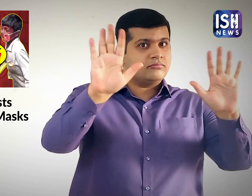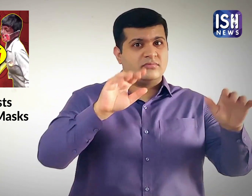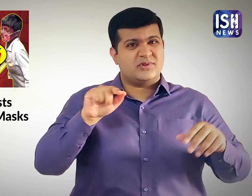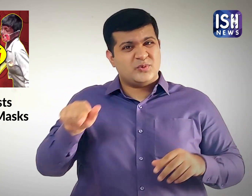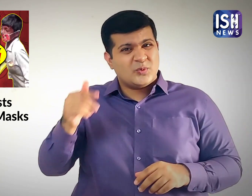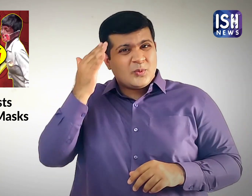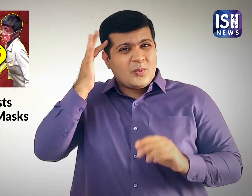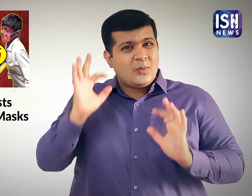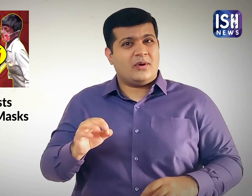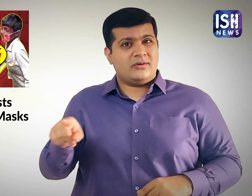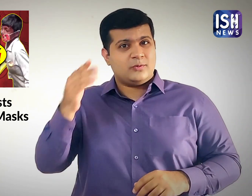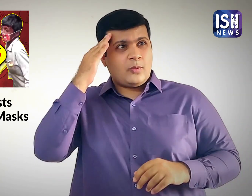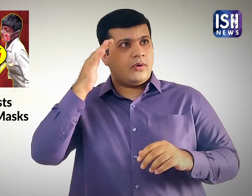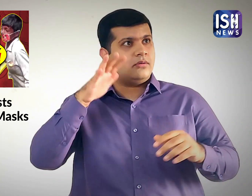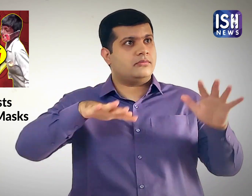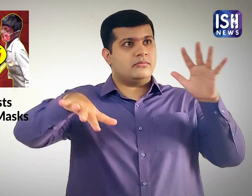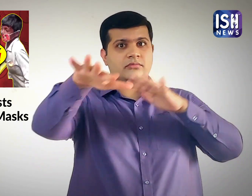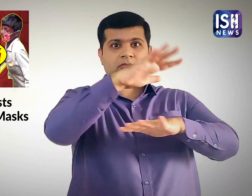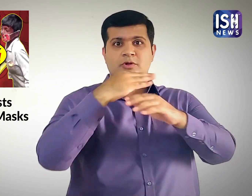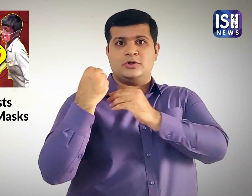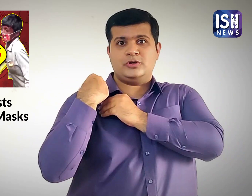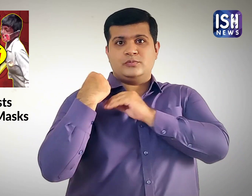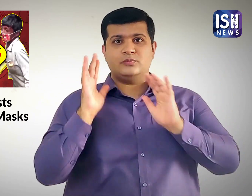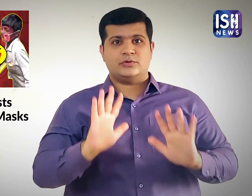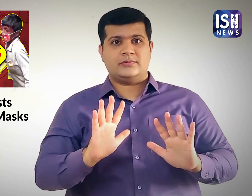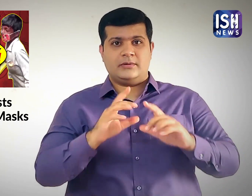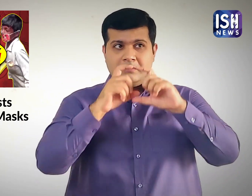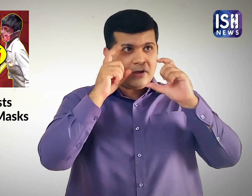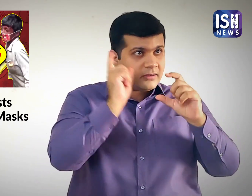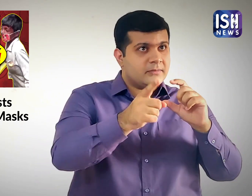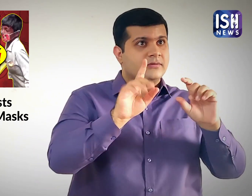ऐसा करने के लिए प्रोचसाहित करने की अपनी सामाजिक जिम्यदारी के बारे में जानता